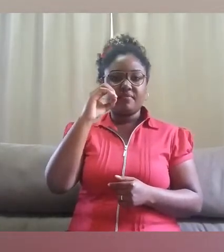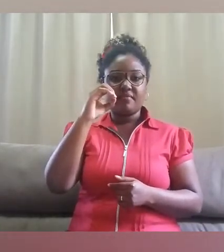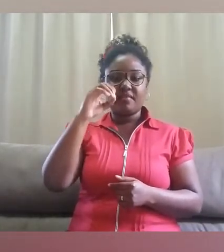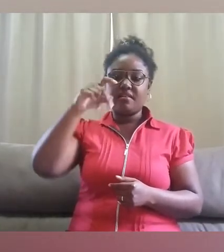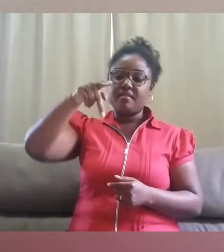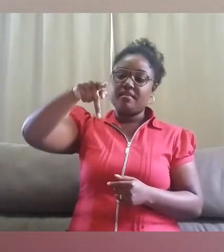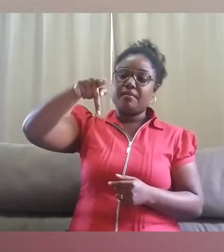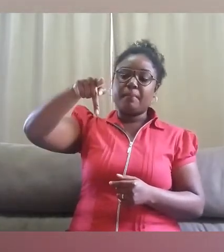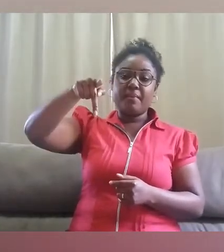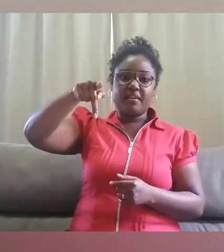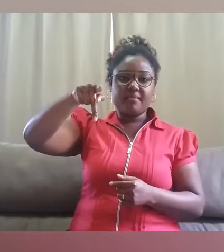P E,